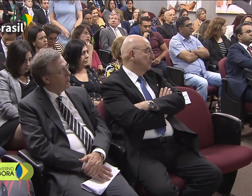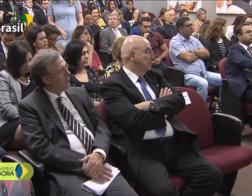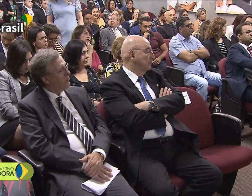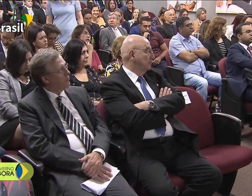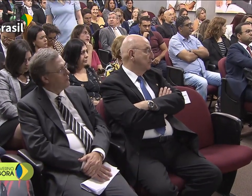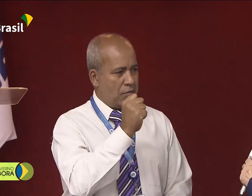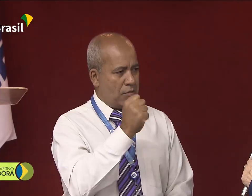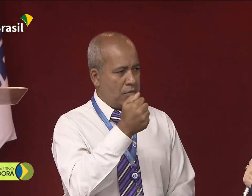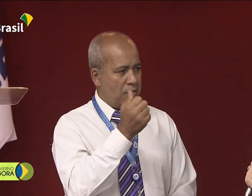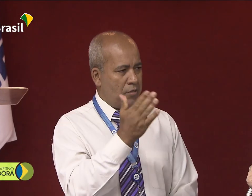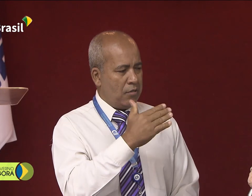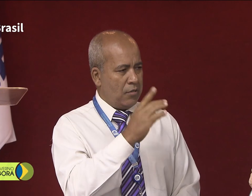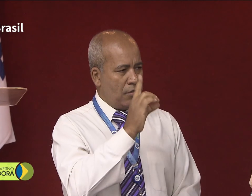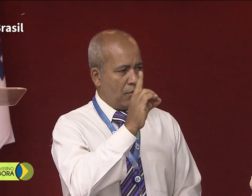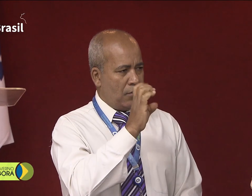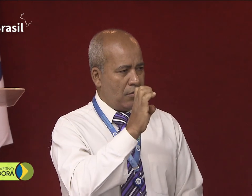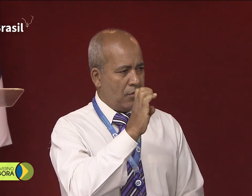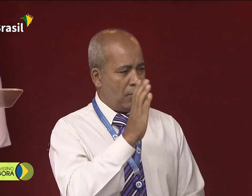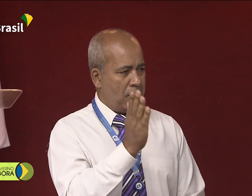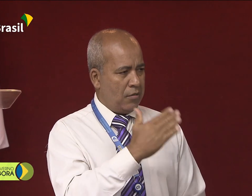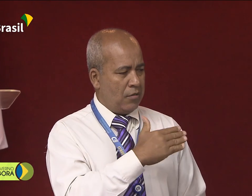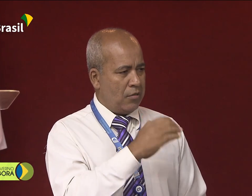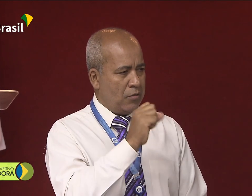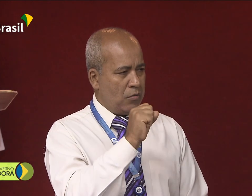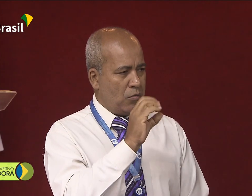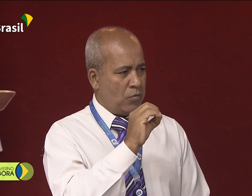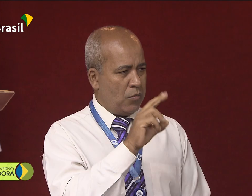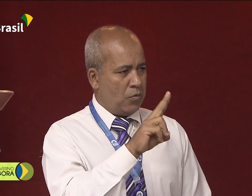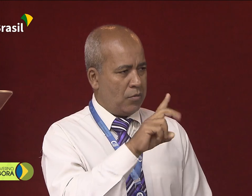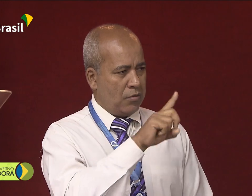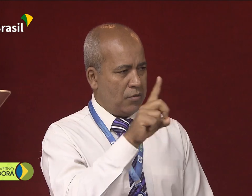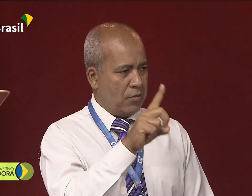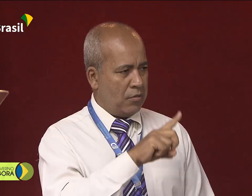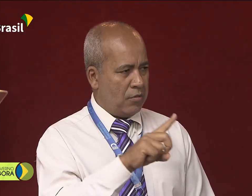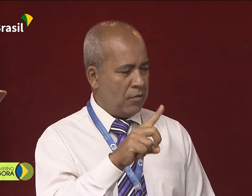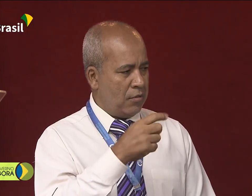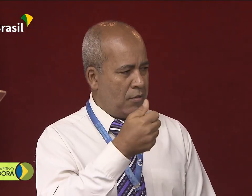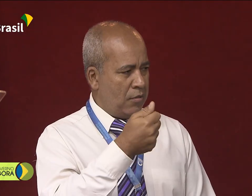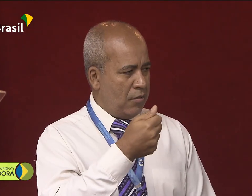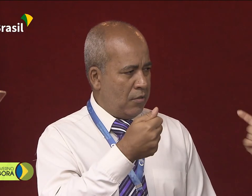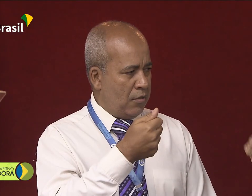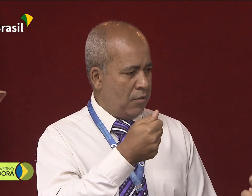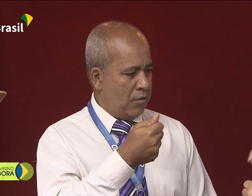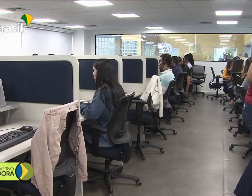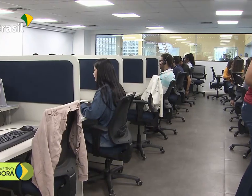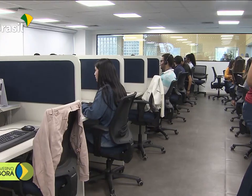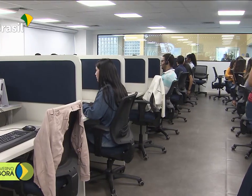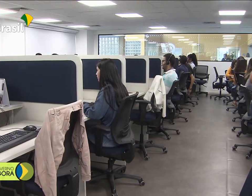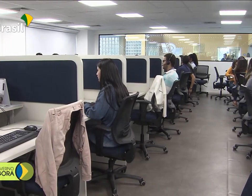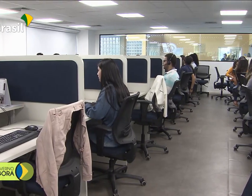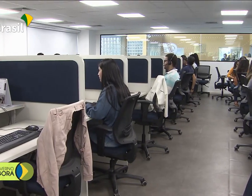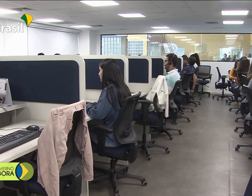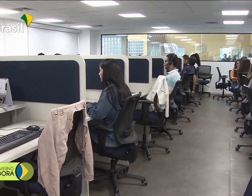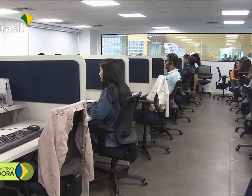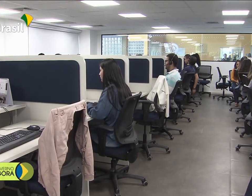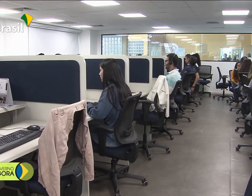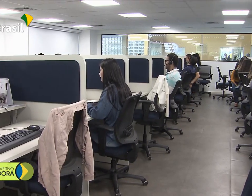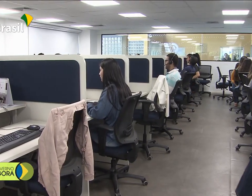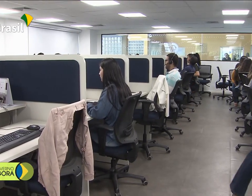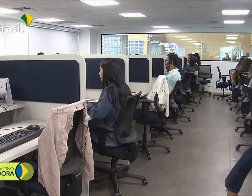empresa-escola vai permitir que surdos e cegos por meio da língua brasileira de sinais-libras tem um acesso a todos os